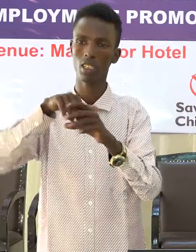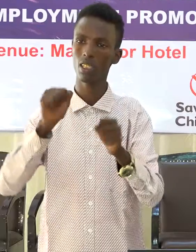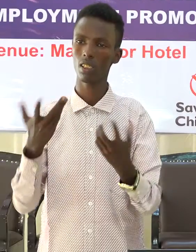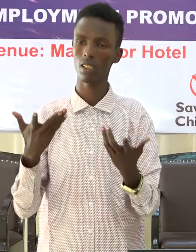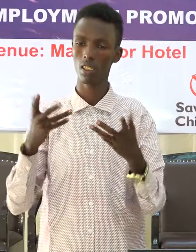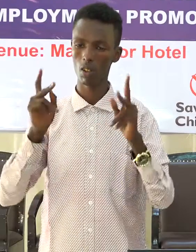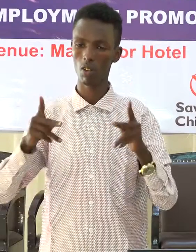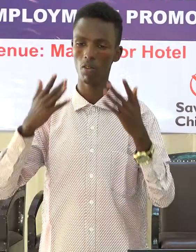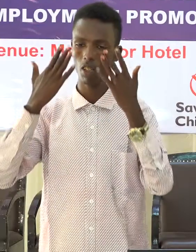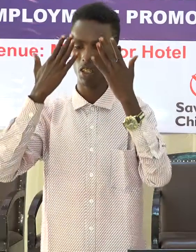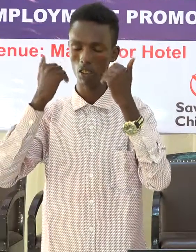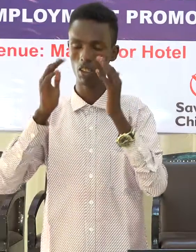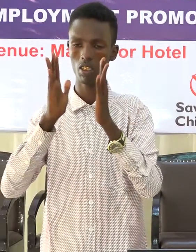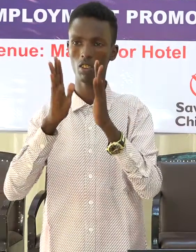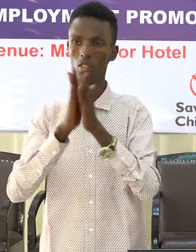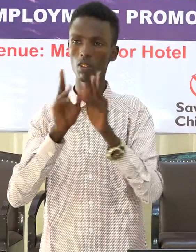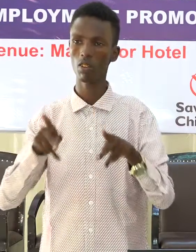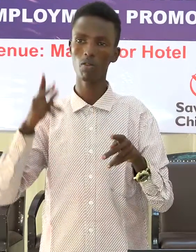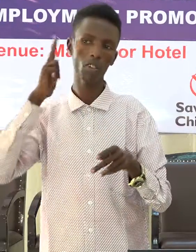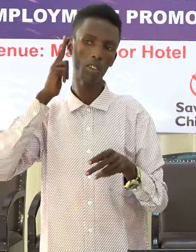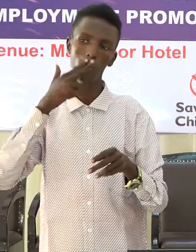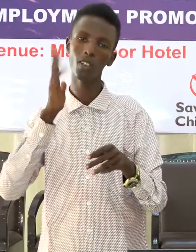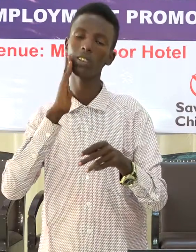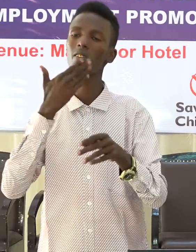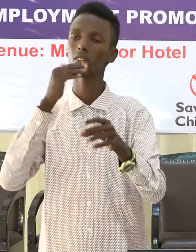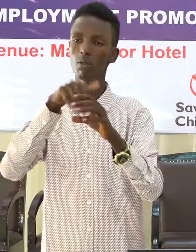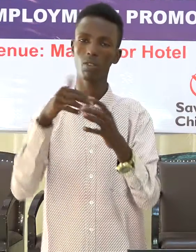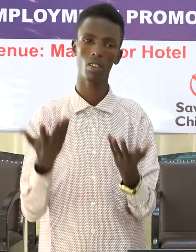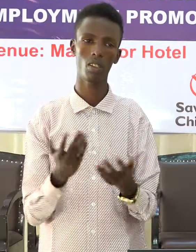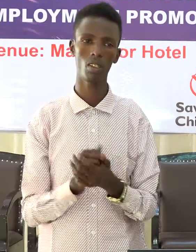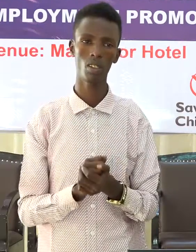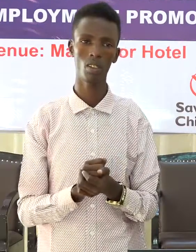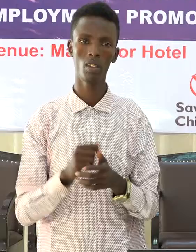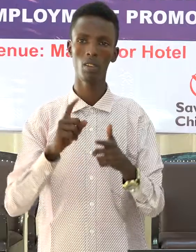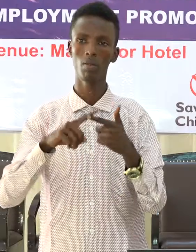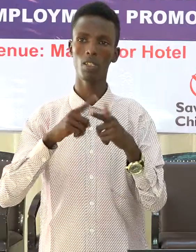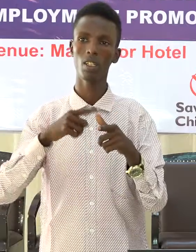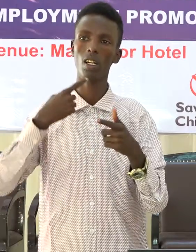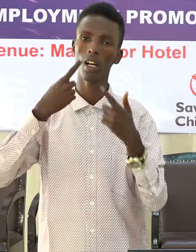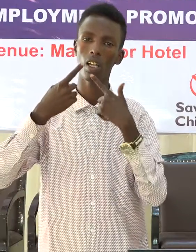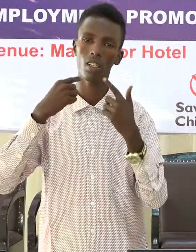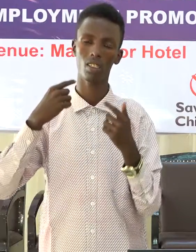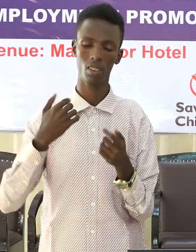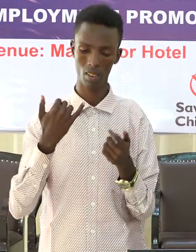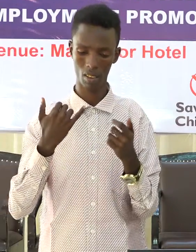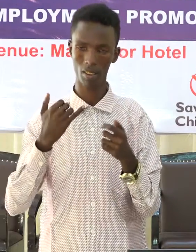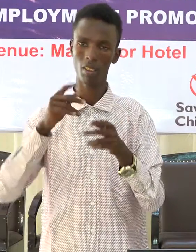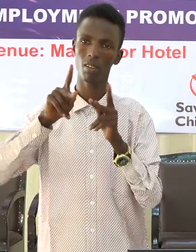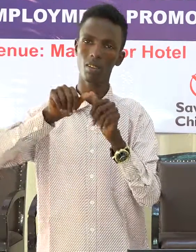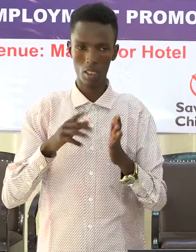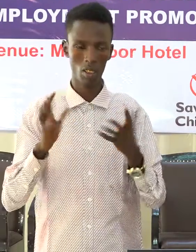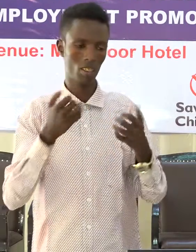oo ku hadlisay afka dhalinyarada naafada ee kulankaasi ka soo qayb gashay waxaana ka warantay duruufaha ku gadaaman dhalinyaradaasi